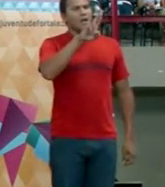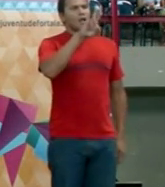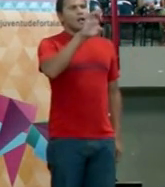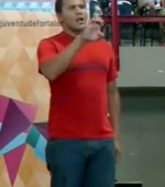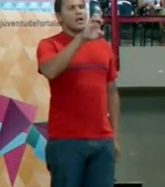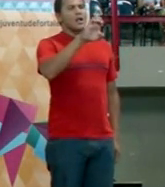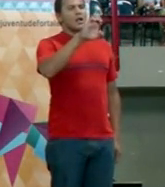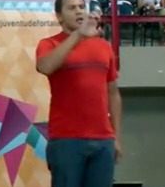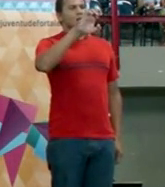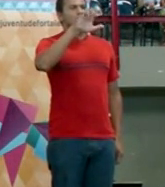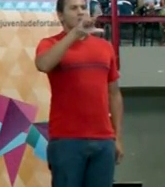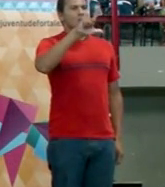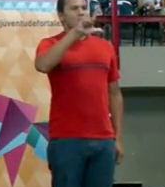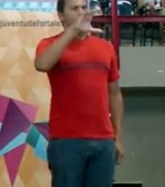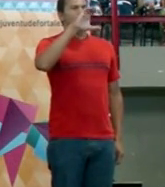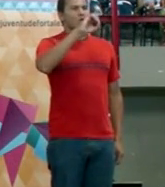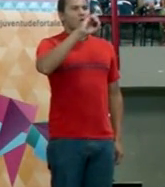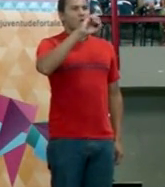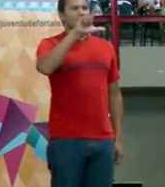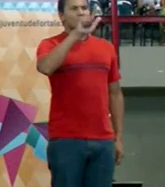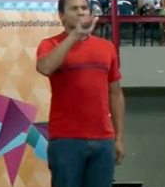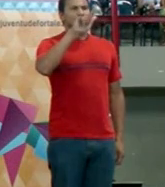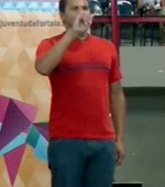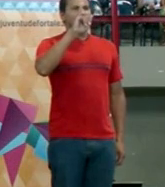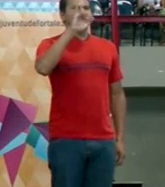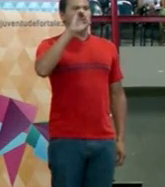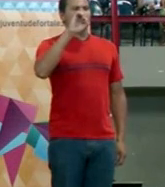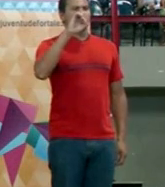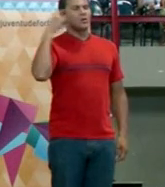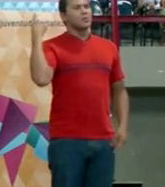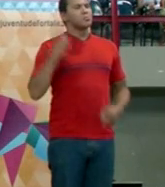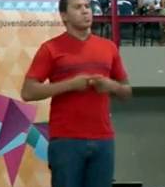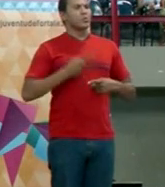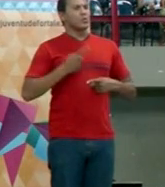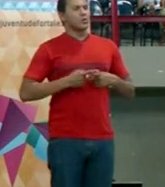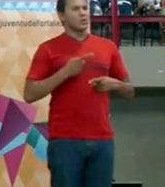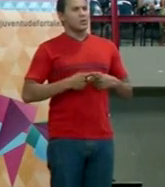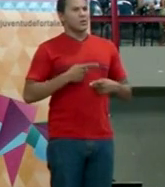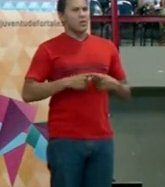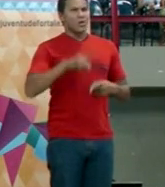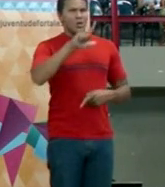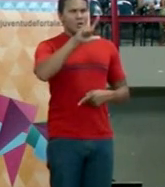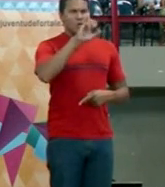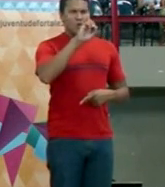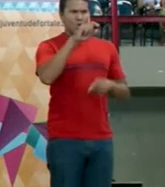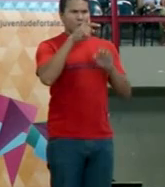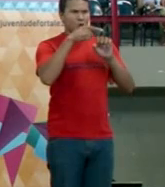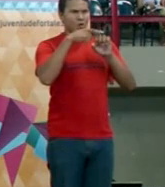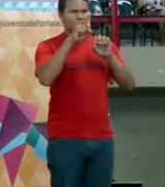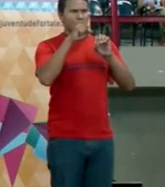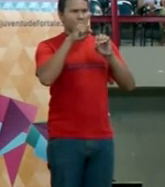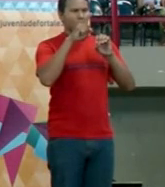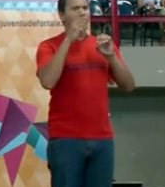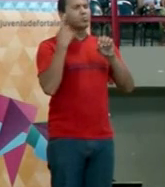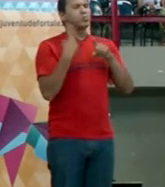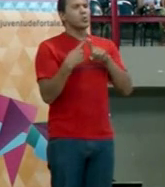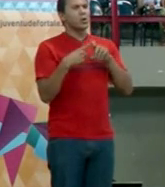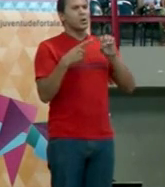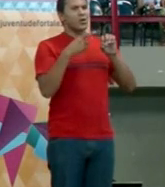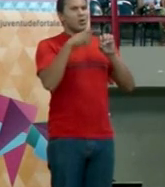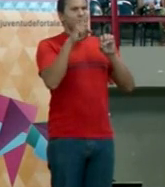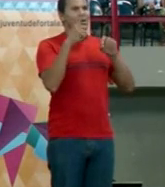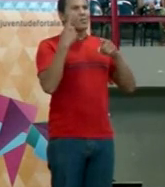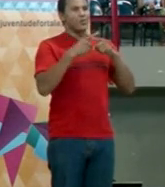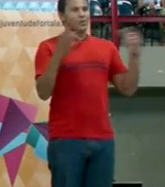acentuado? Porque o acento é no ló, acento agudo. Porque a palavra, a sílaba forte, é